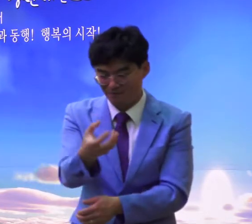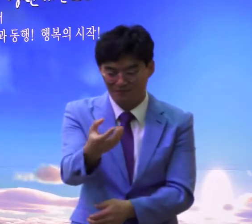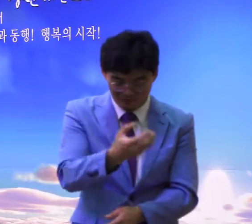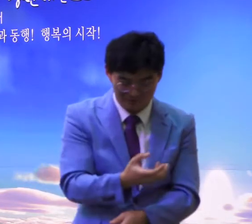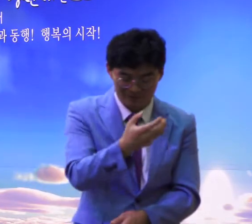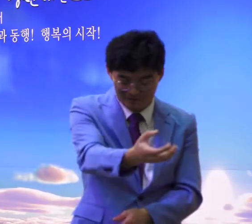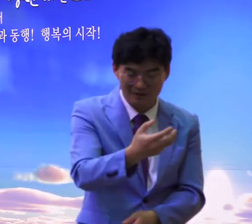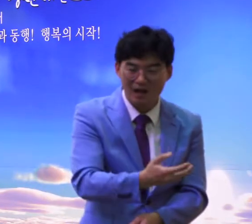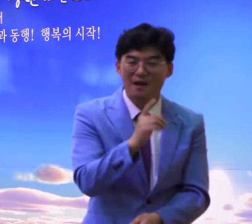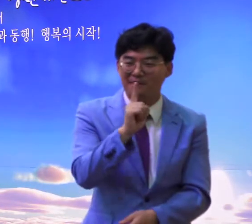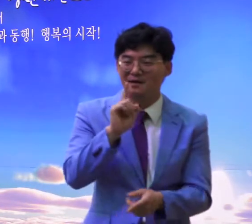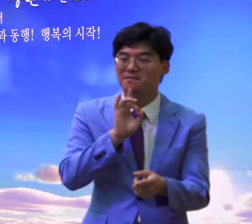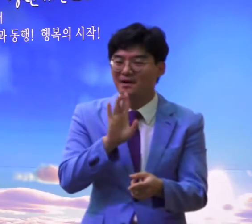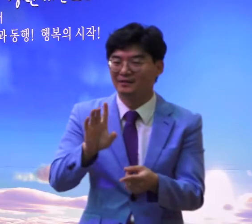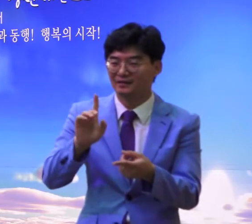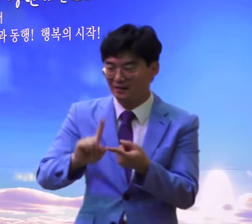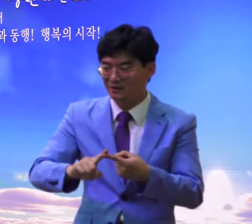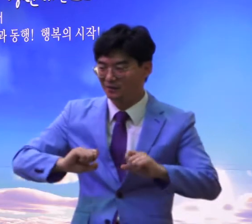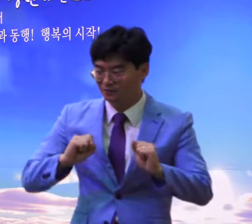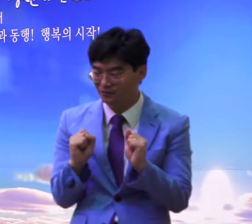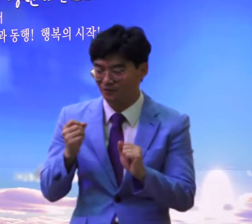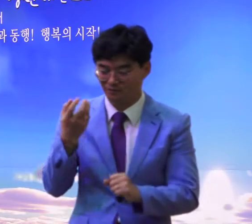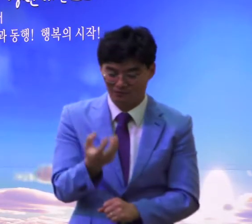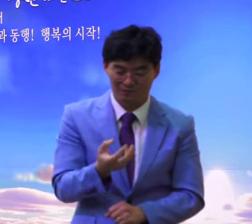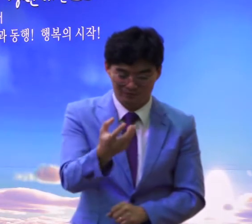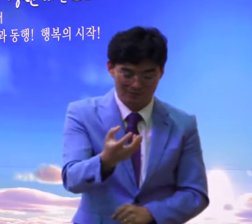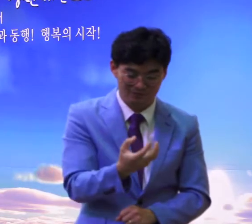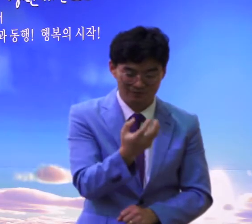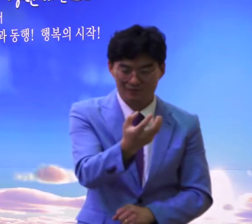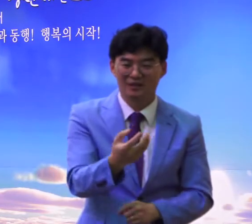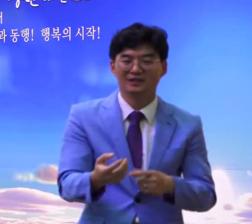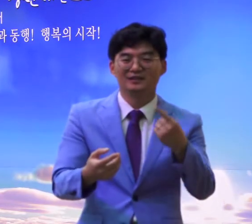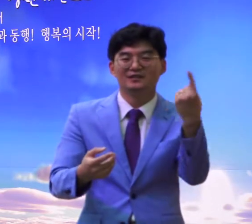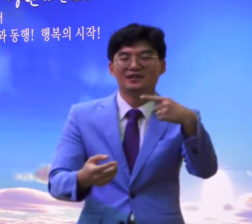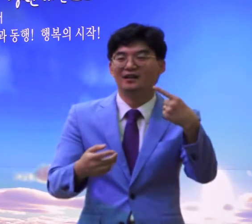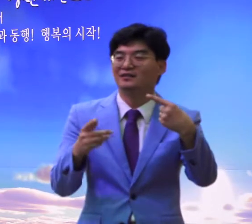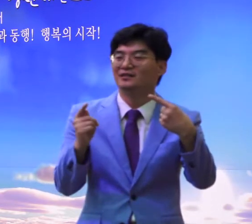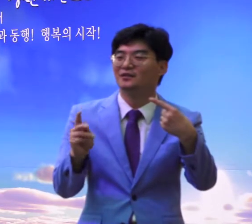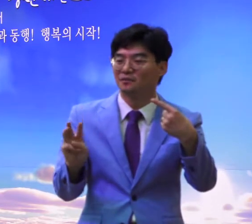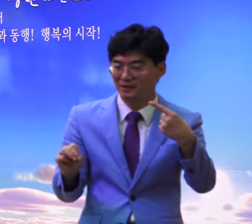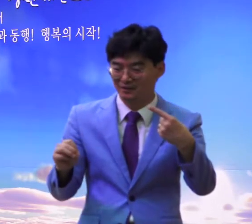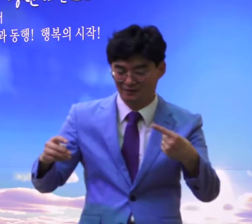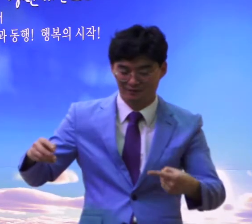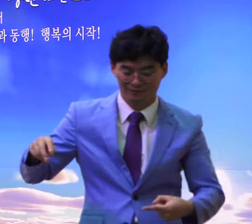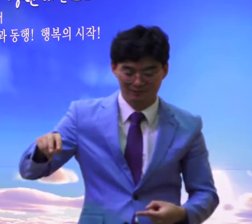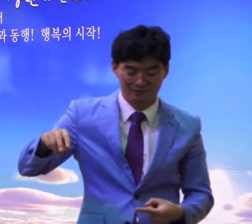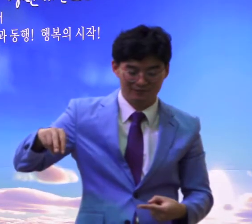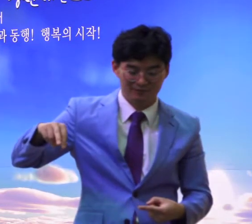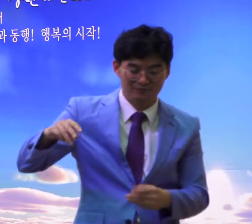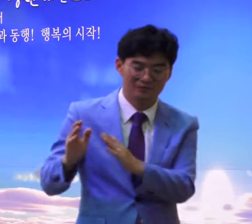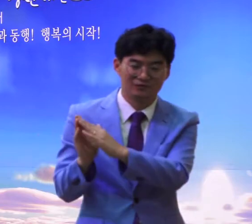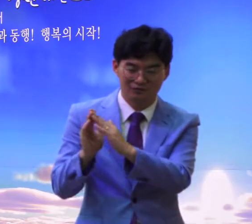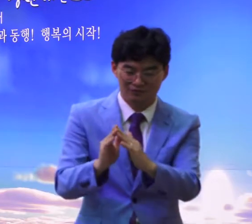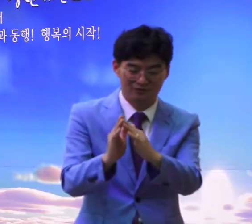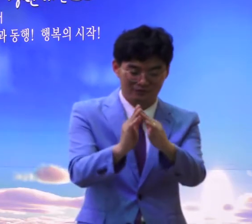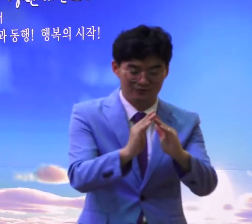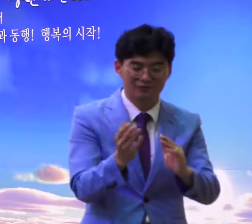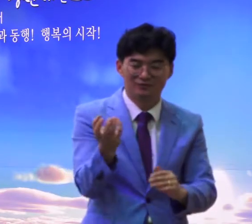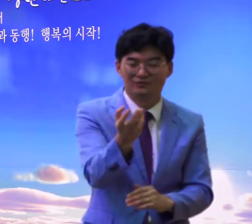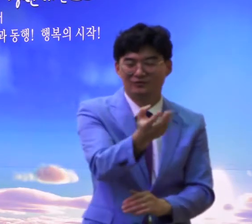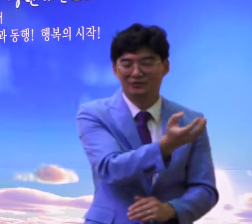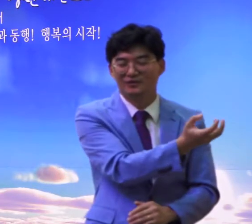걸었습니다. 그 1000km의 긴 길을 걸어가는 동안 아브라함이 수많은 일들을 겪고 그 속에서 믿음을